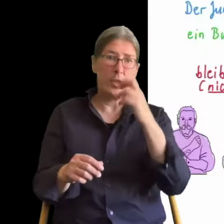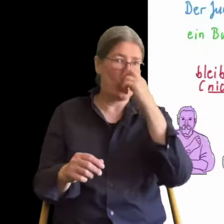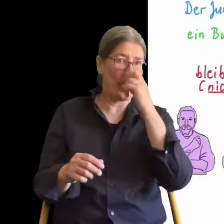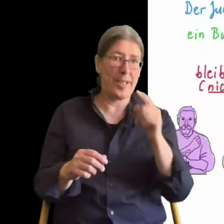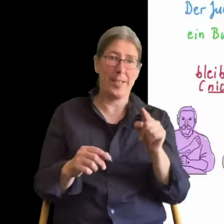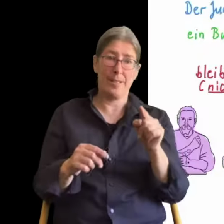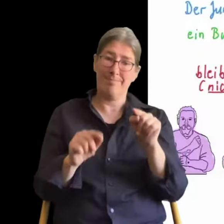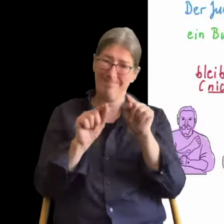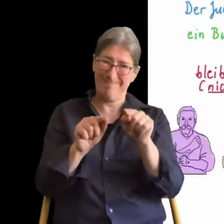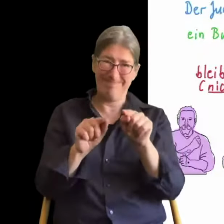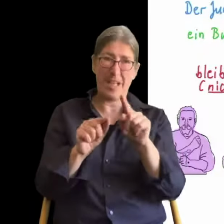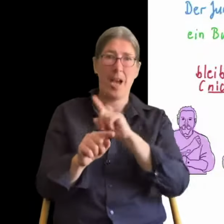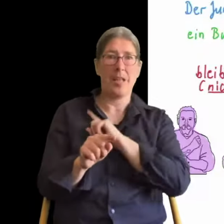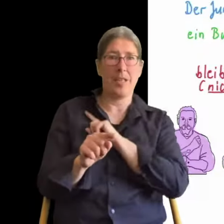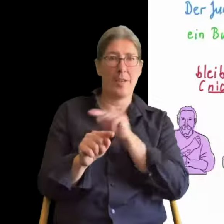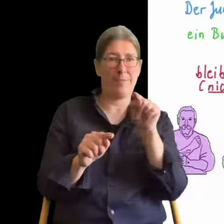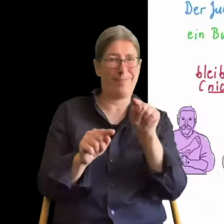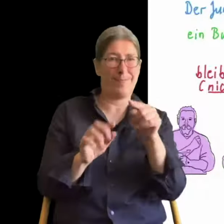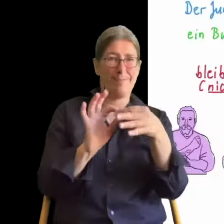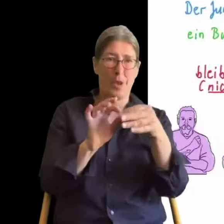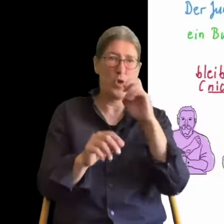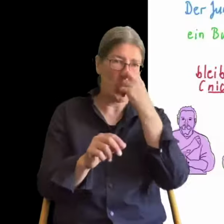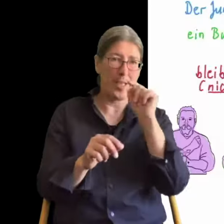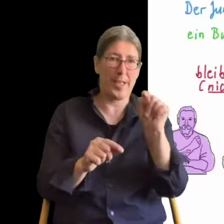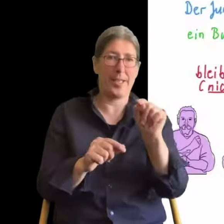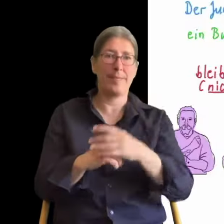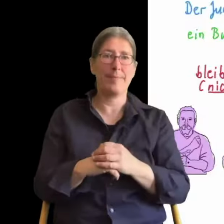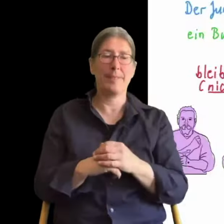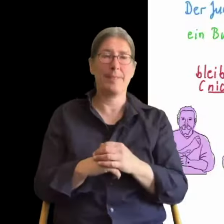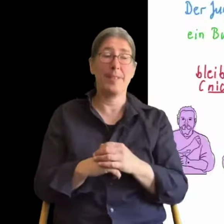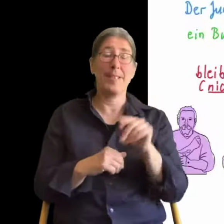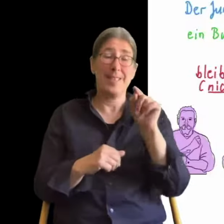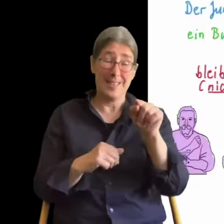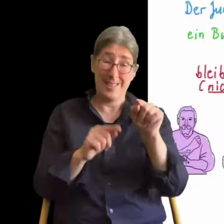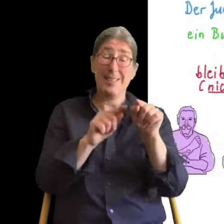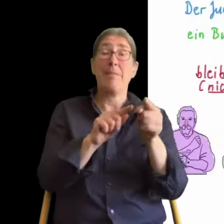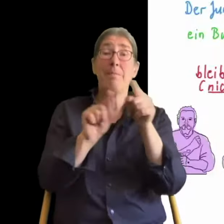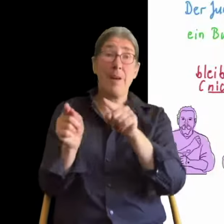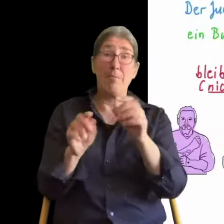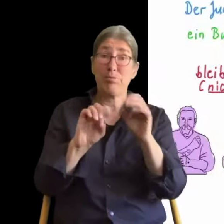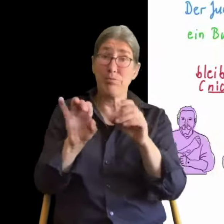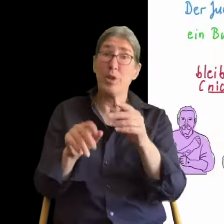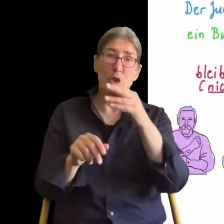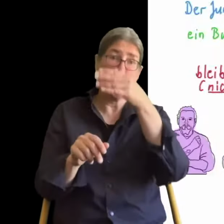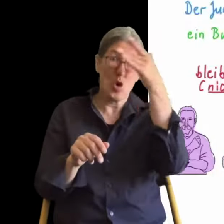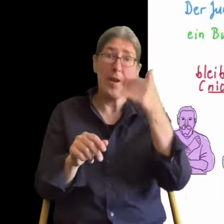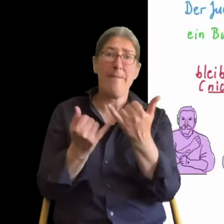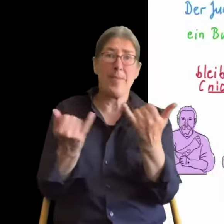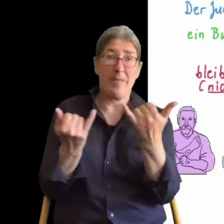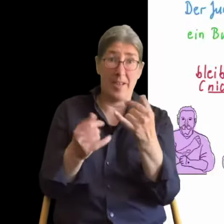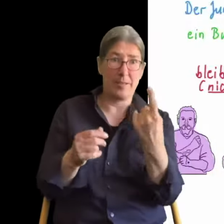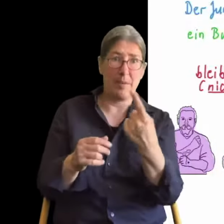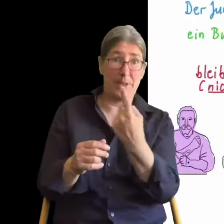neugierig. Auch hier ist das Adjektiv neugierig und beschreibt den Jungen. Wie